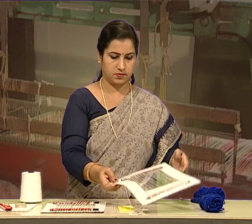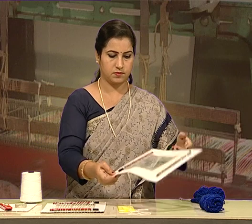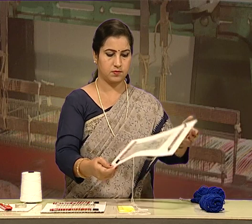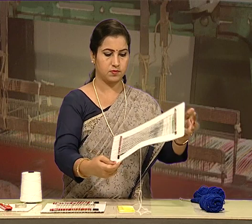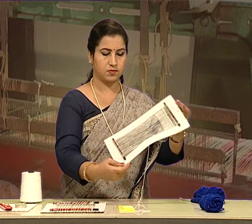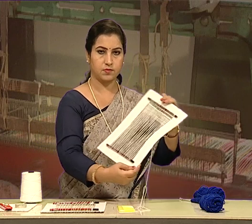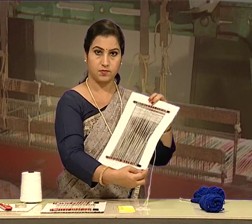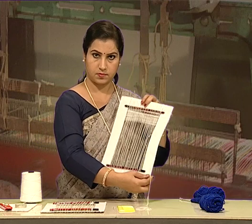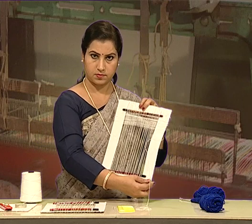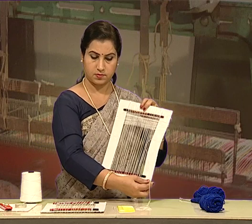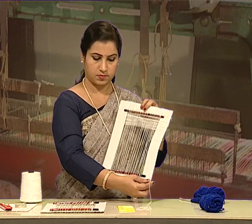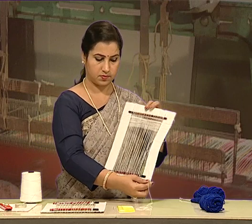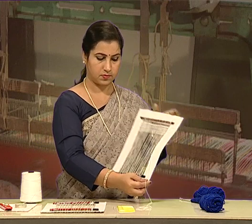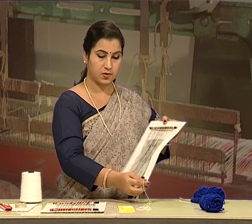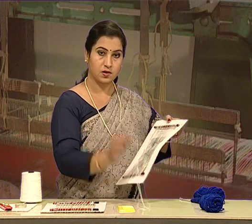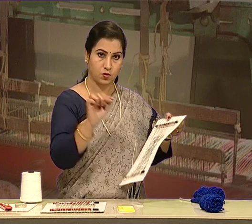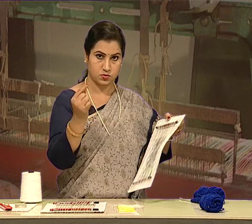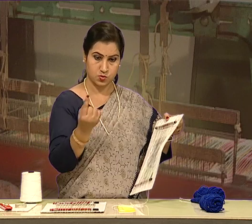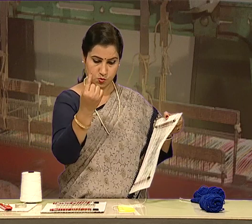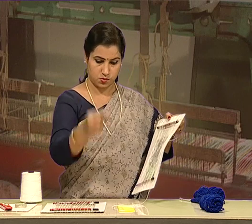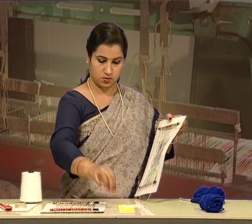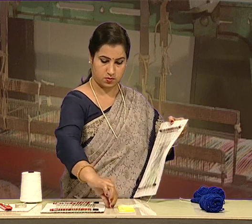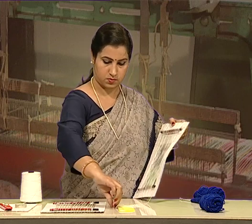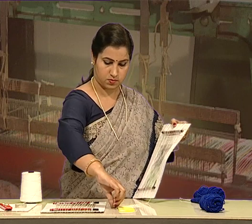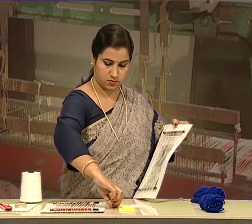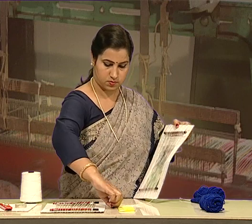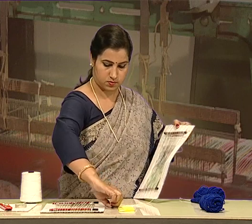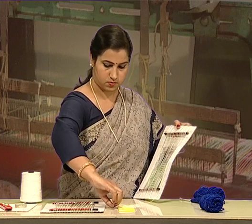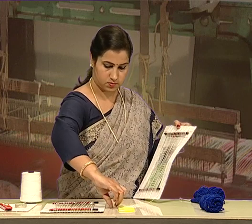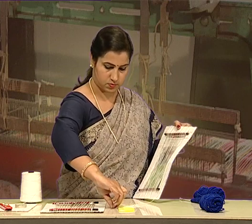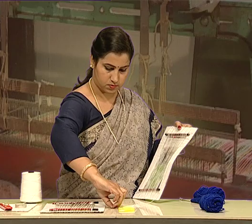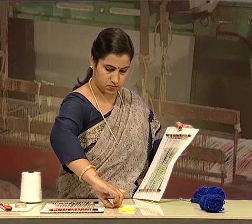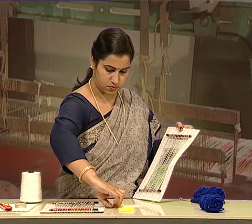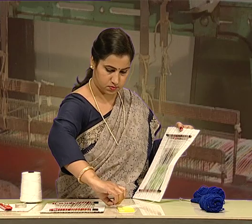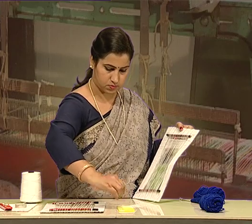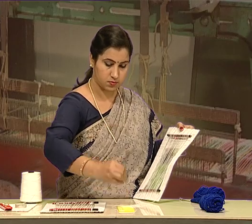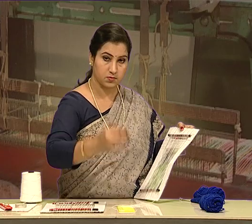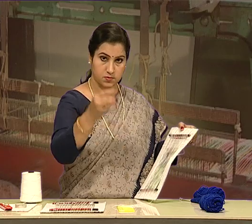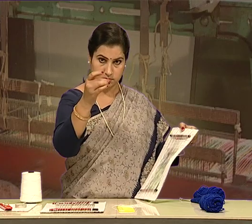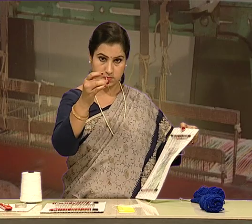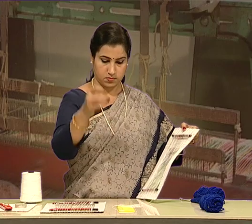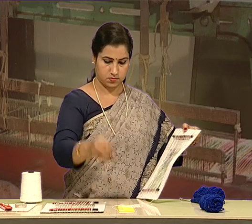अब एक सुई की मदद से तागे को इस आधार में बुनते हैं।